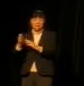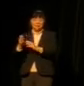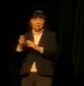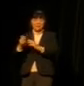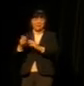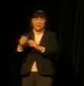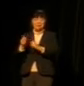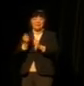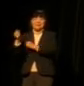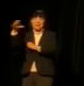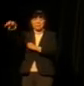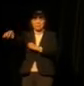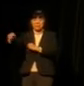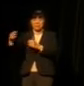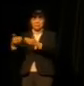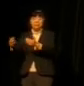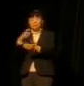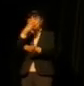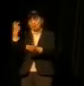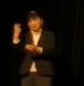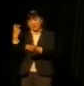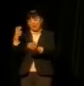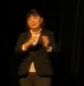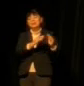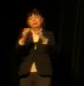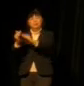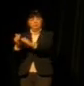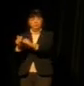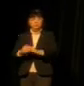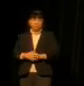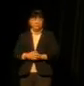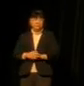難したところで仕事に移ってきましたね。